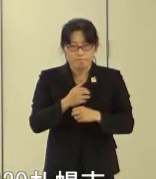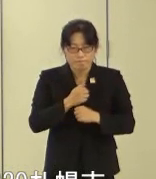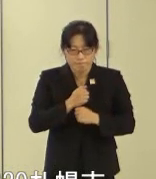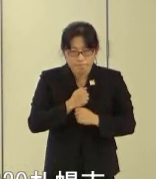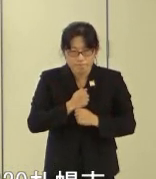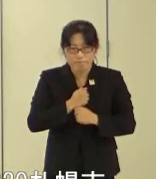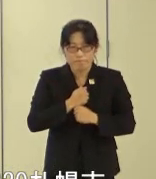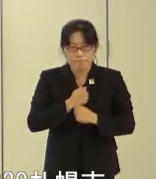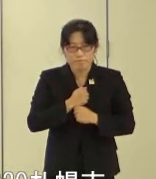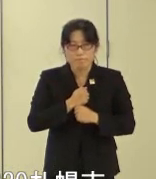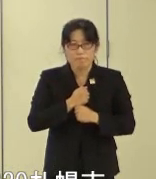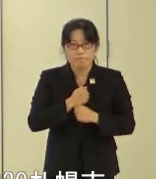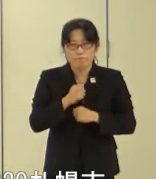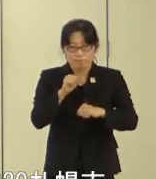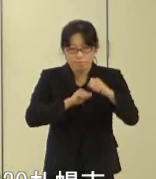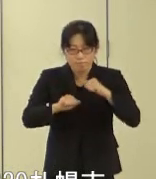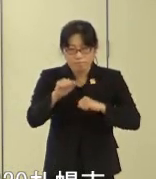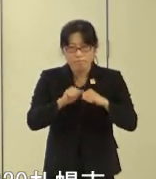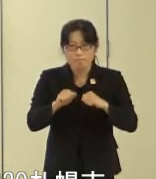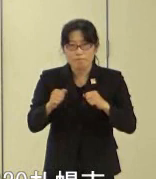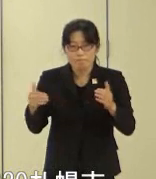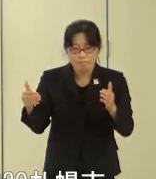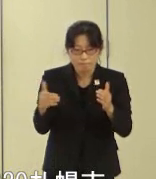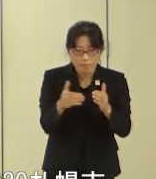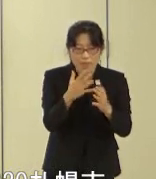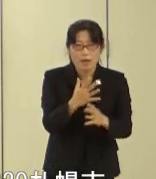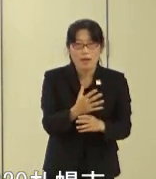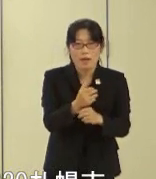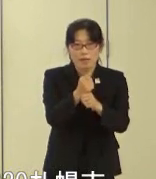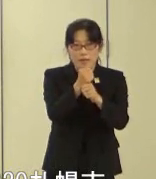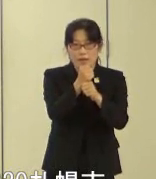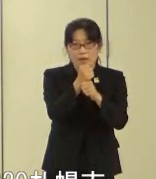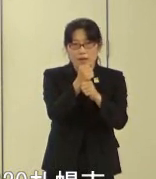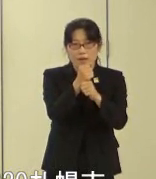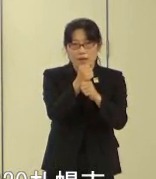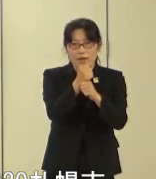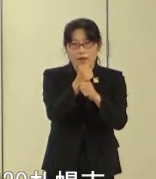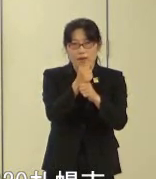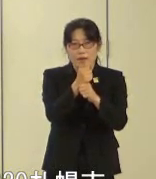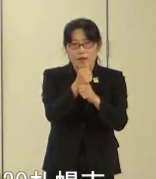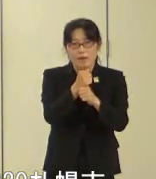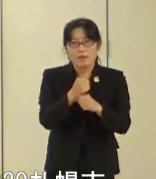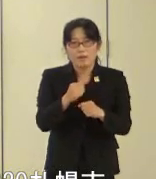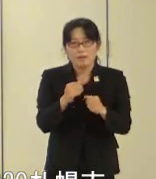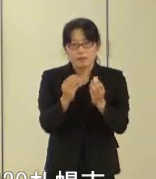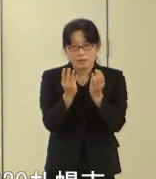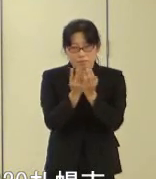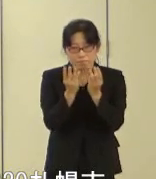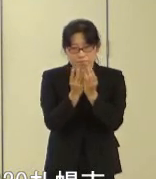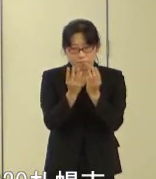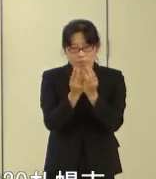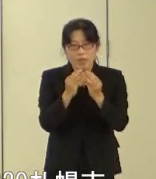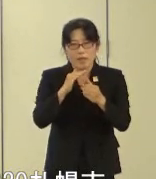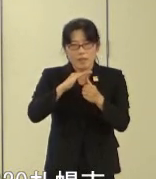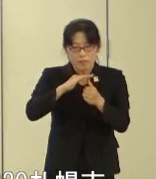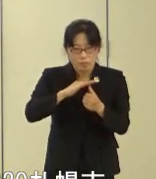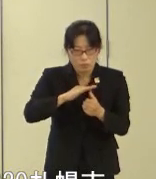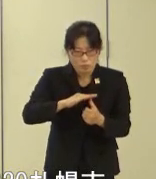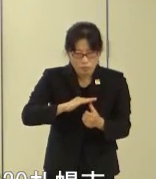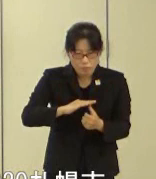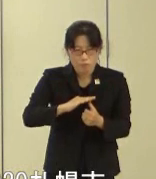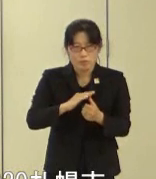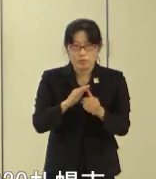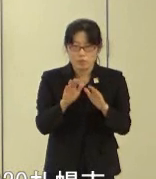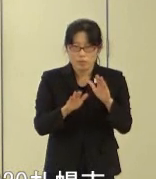ただいてきている、そういう結果がなんとか低い数字で収まっている状況